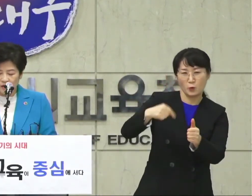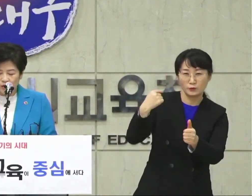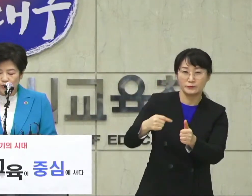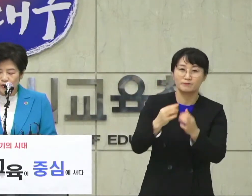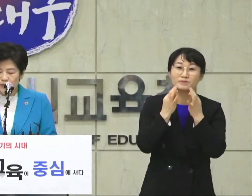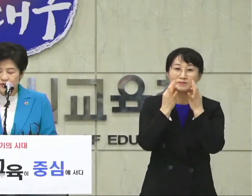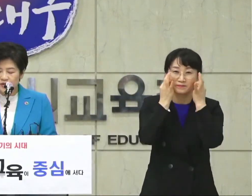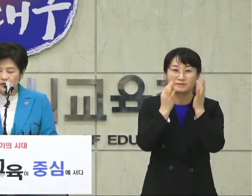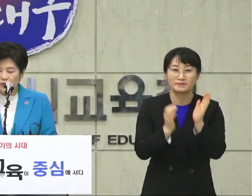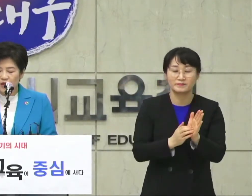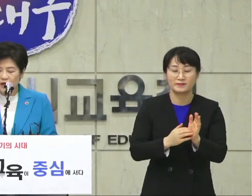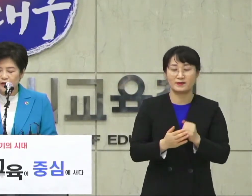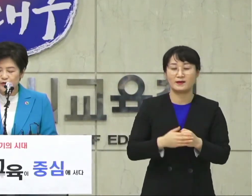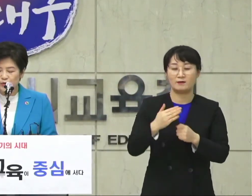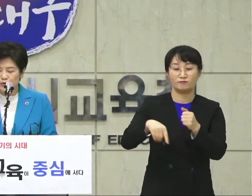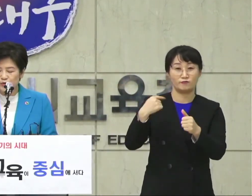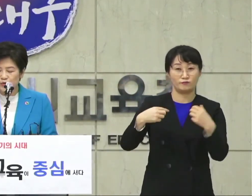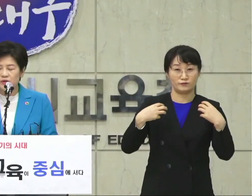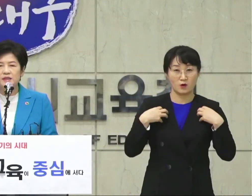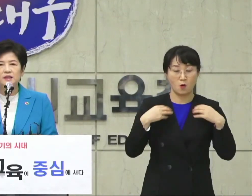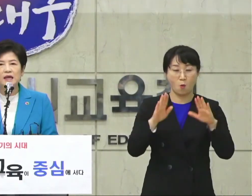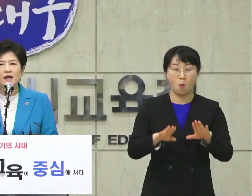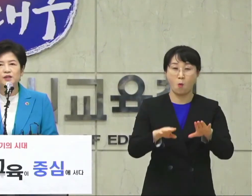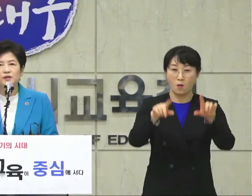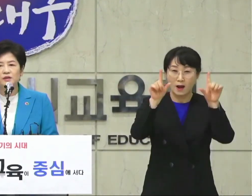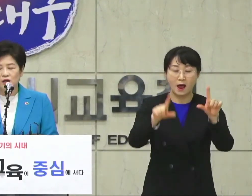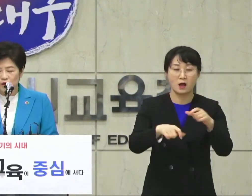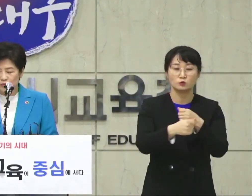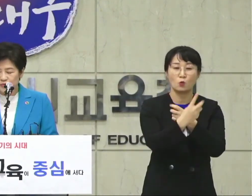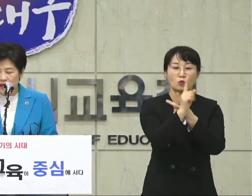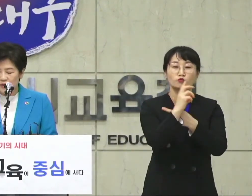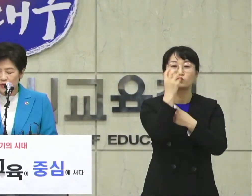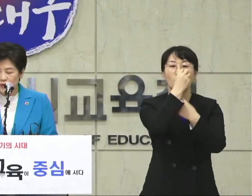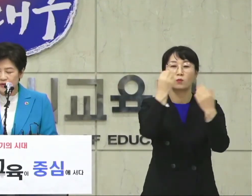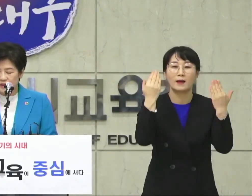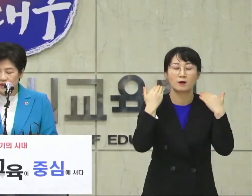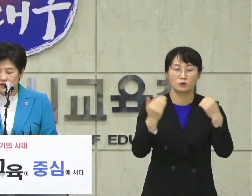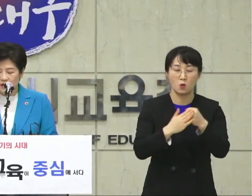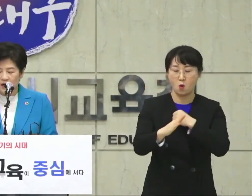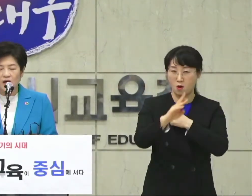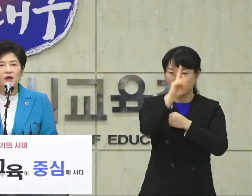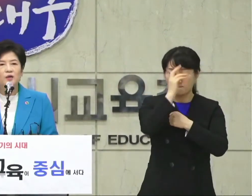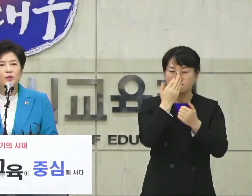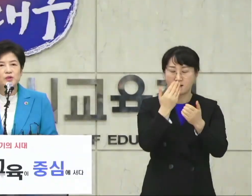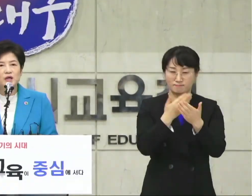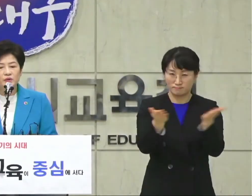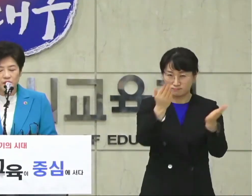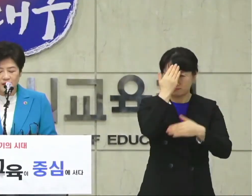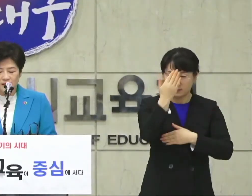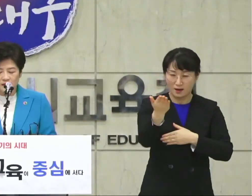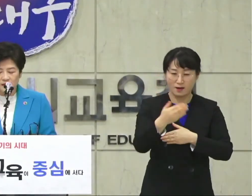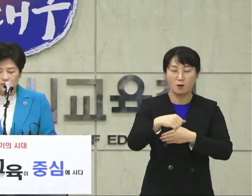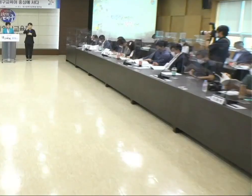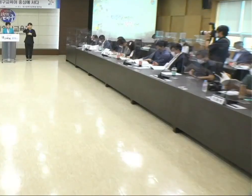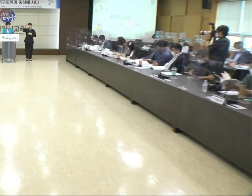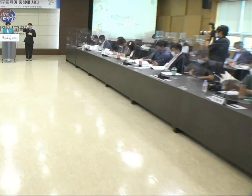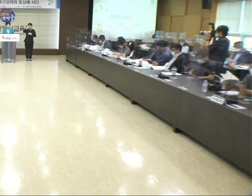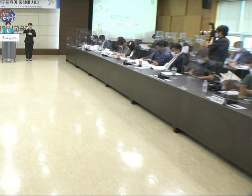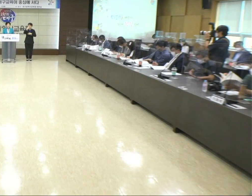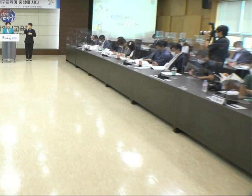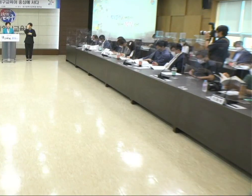힘썼습니다. 우리 교육청은 올해 초중고 전학년 무상교육 실현과 고등학교